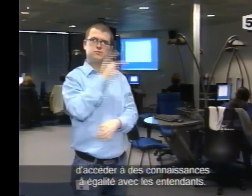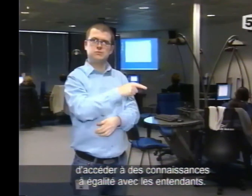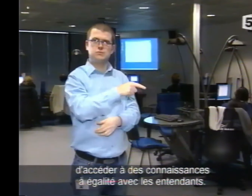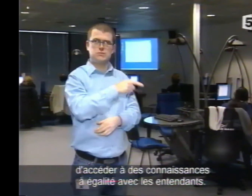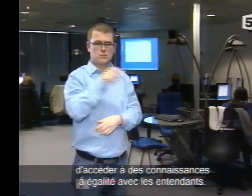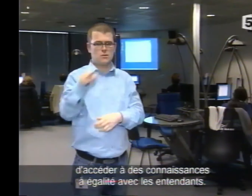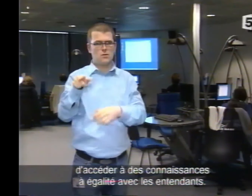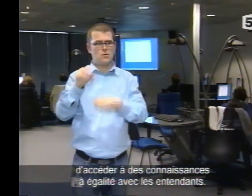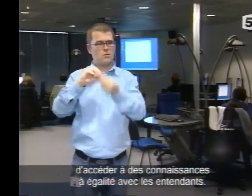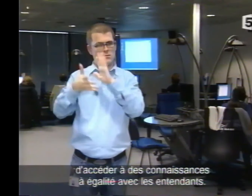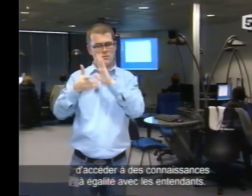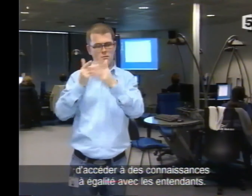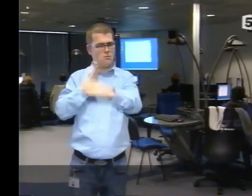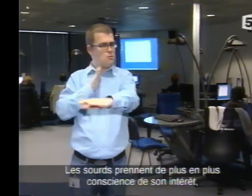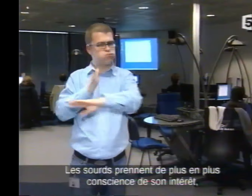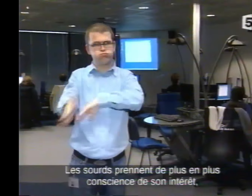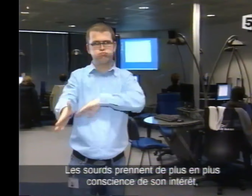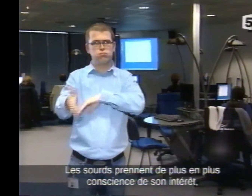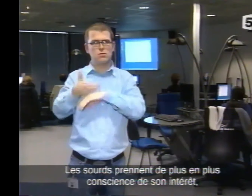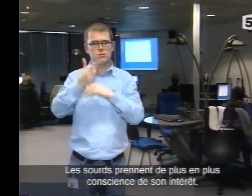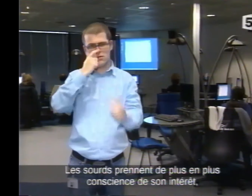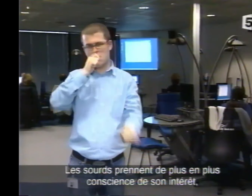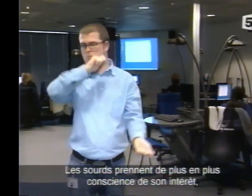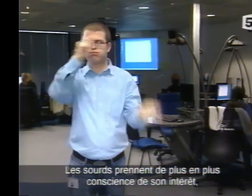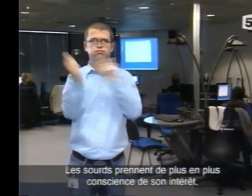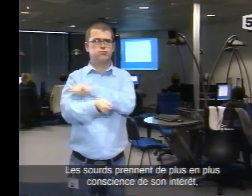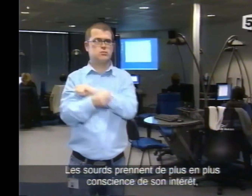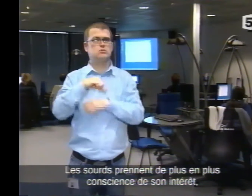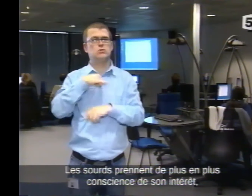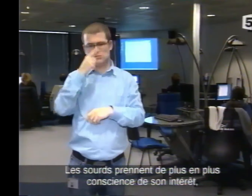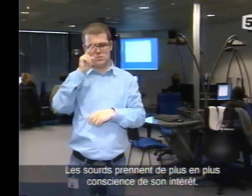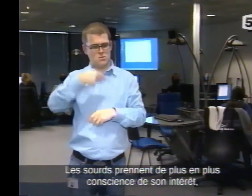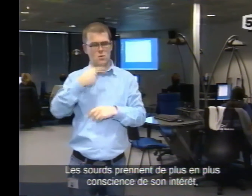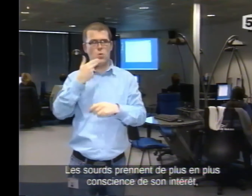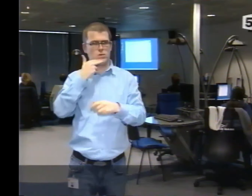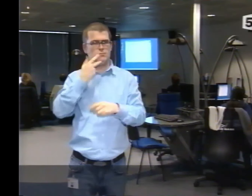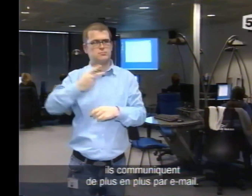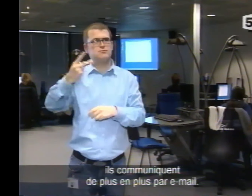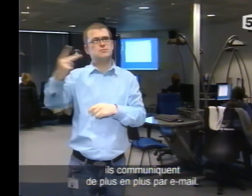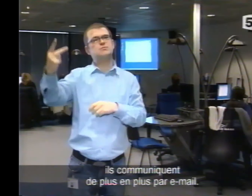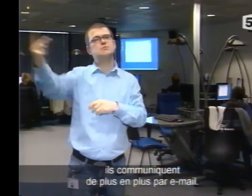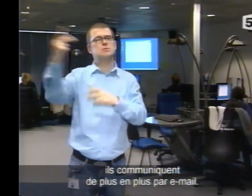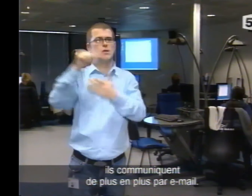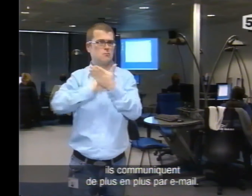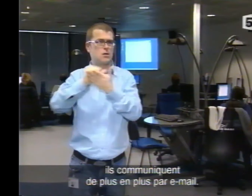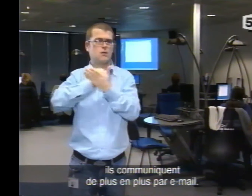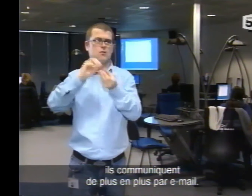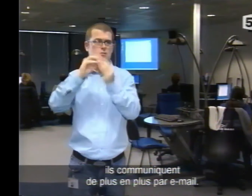égalité avec les entendants. Les sourds prennent de plus en plus conscience de son intérêt. D'ailleurs, ils communiquent de plus en plus par